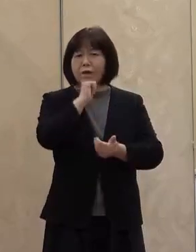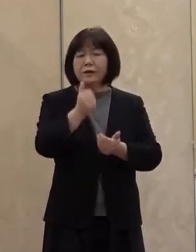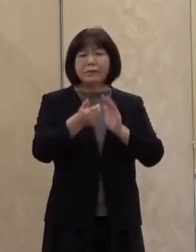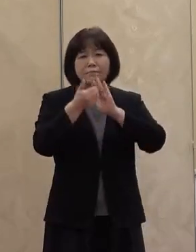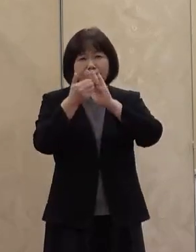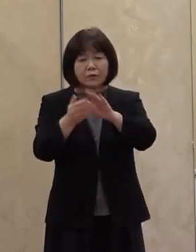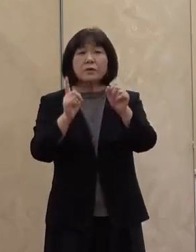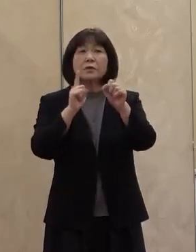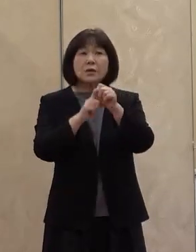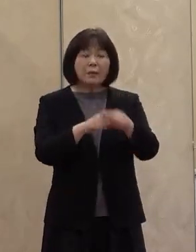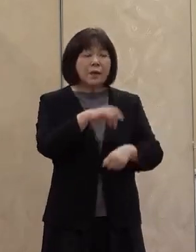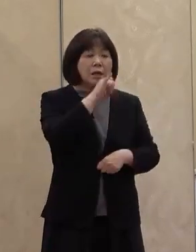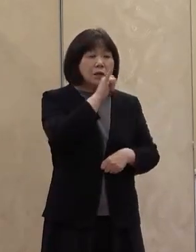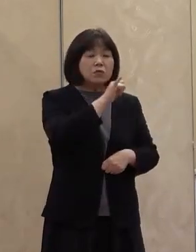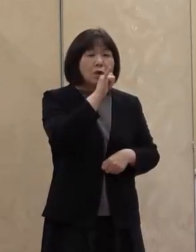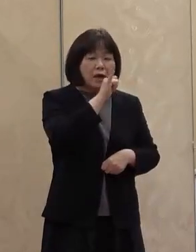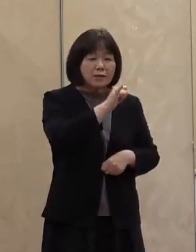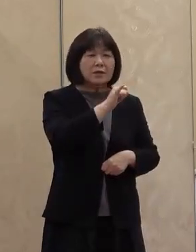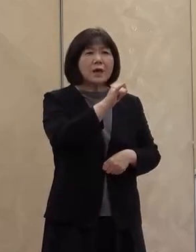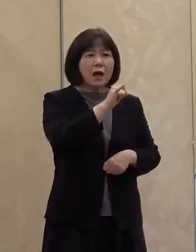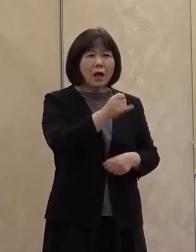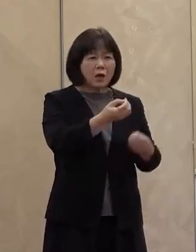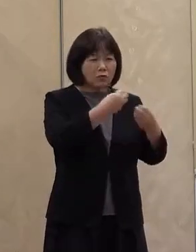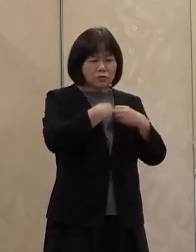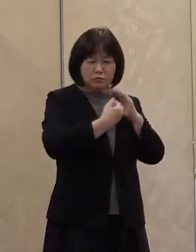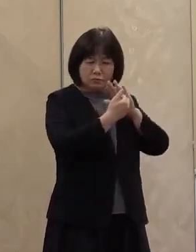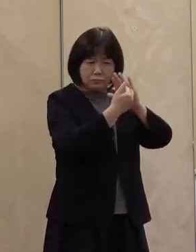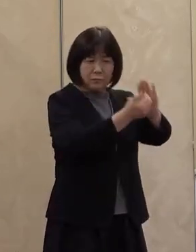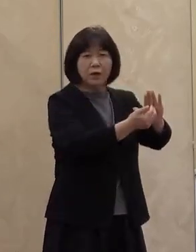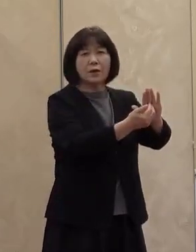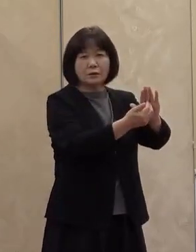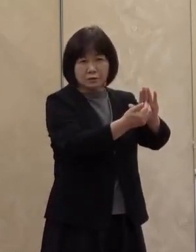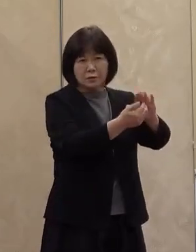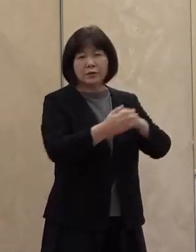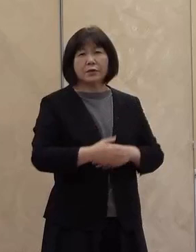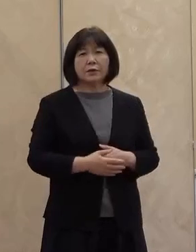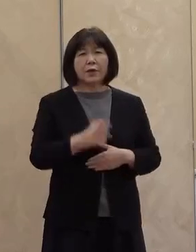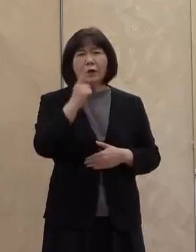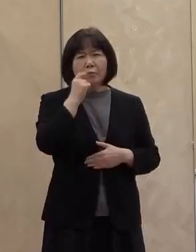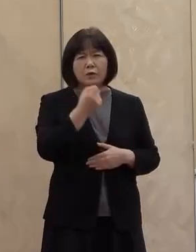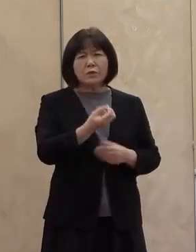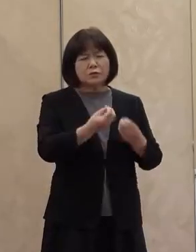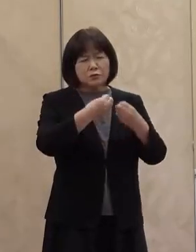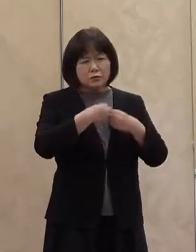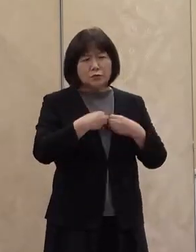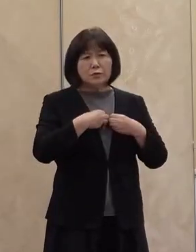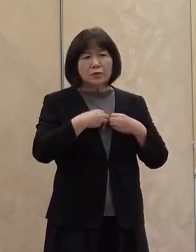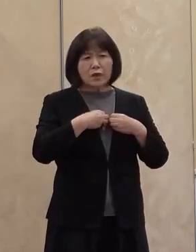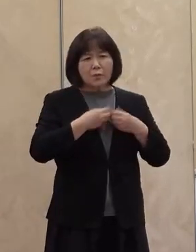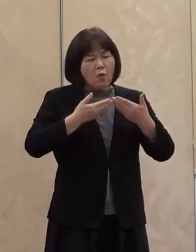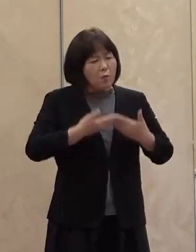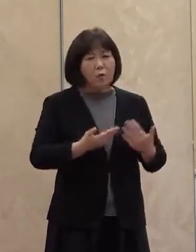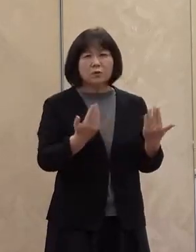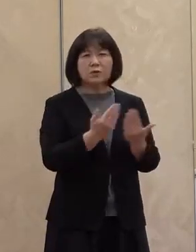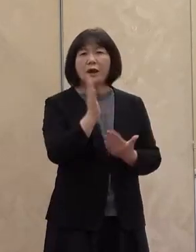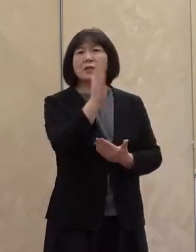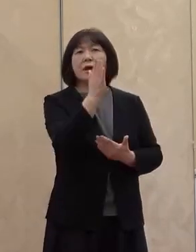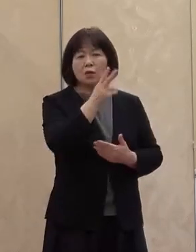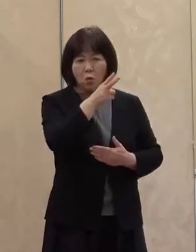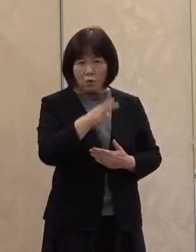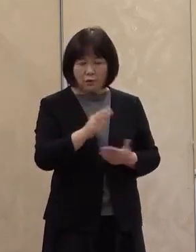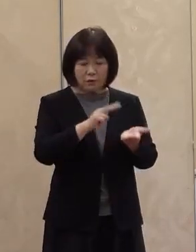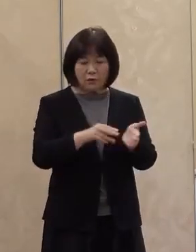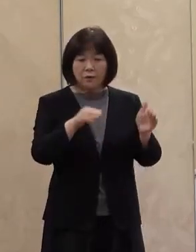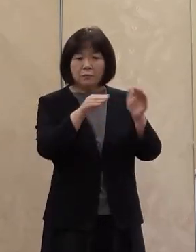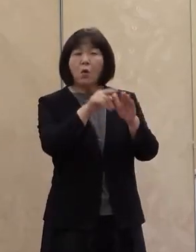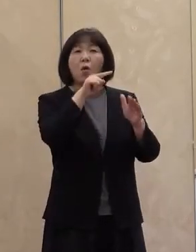できるだけインフルエンザにかからないようにする、かかったとしても重症化しない、できるだけしないようにするということで、医療機関